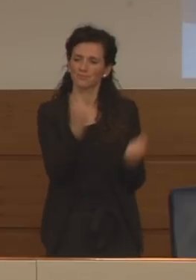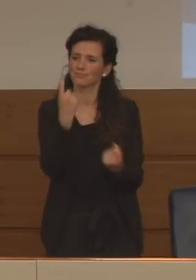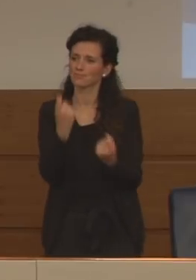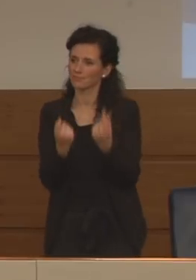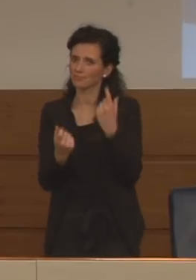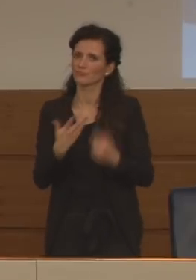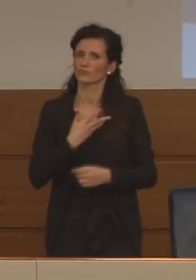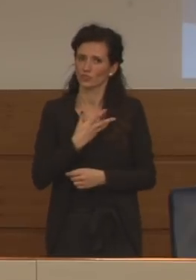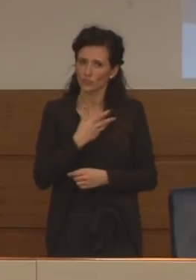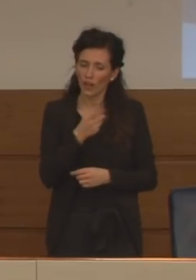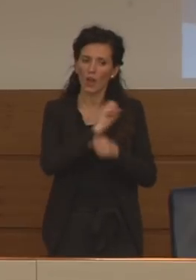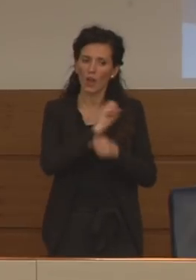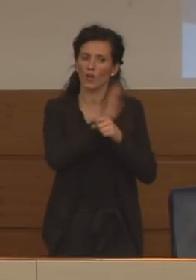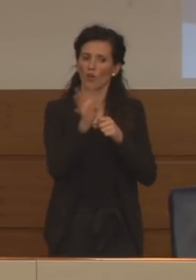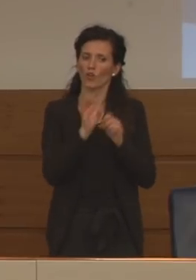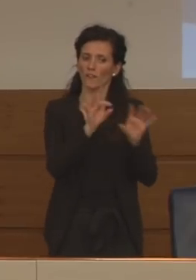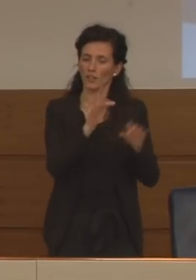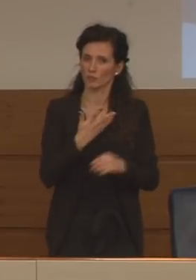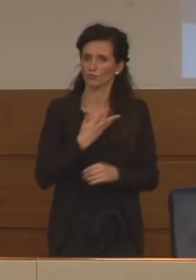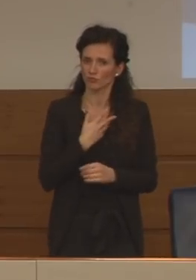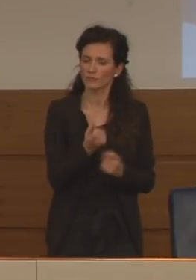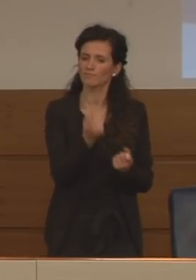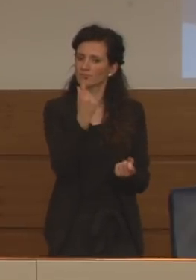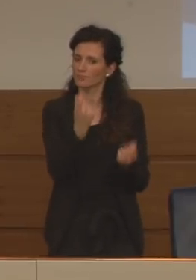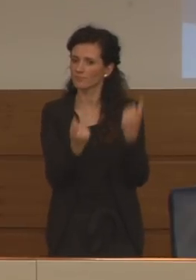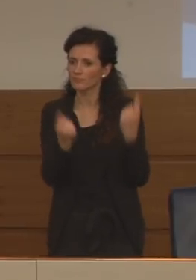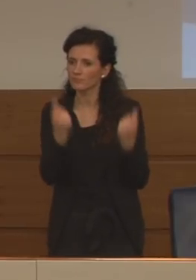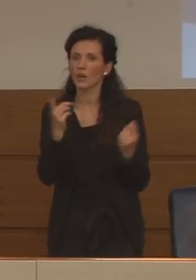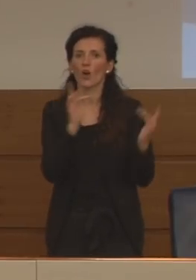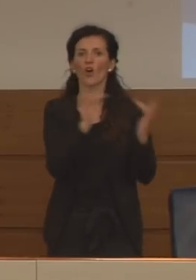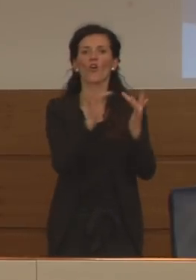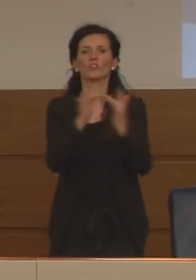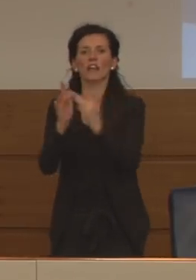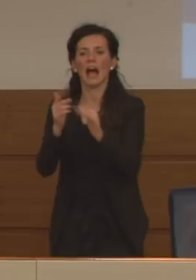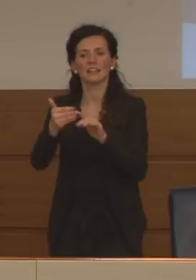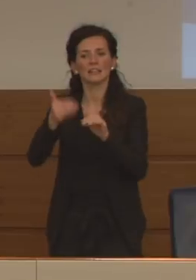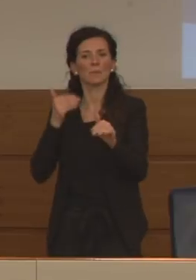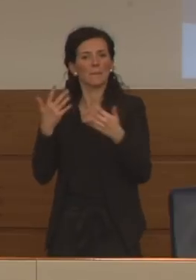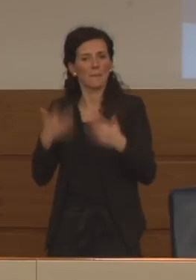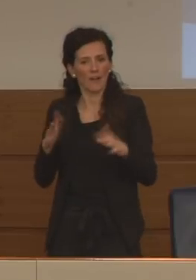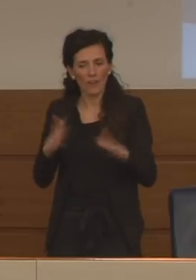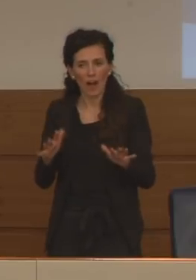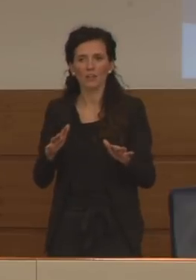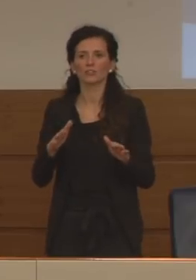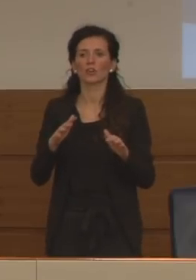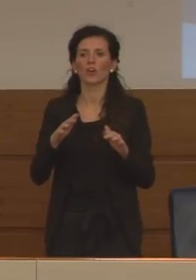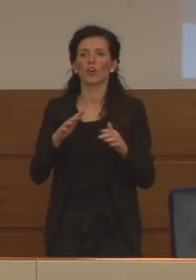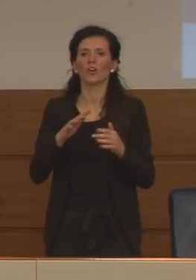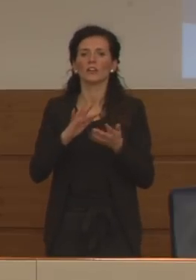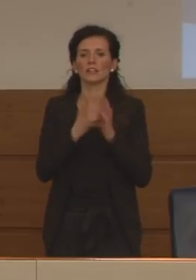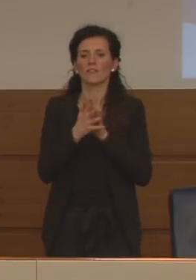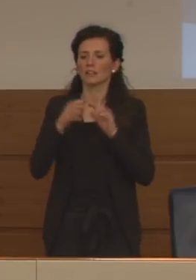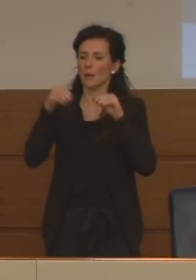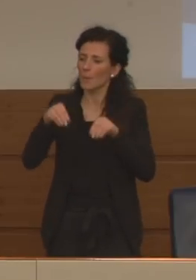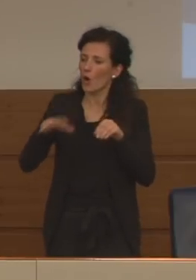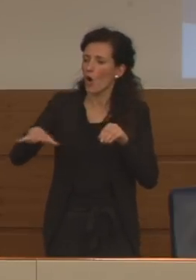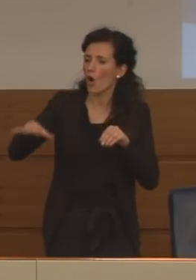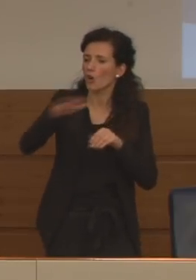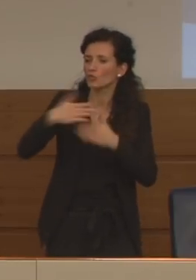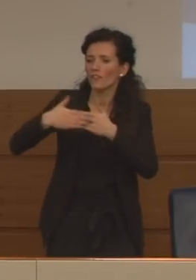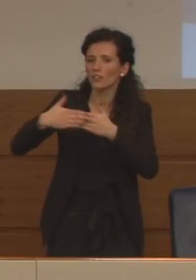avevano avuto contatti e nelle zone limitrofe c'è stata una circolazione ulteriore del virus è che si è